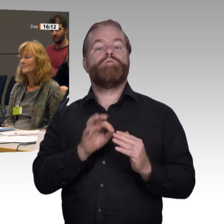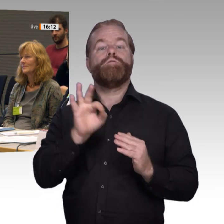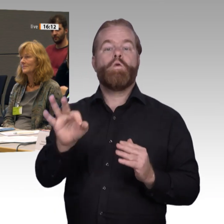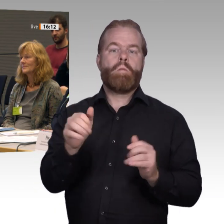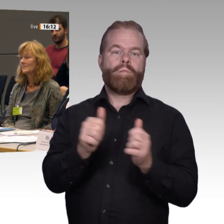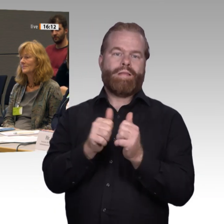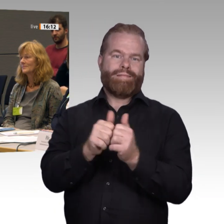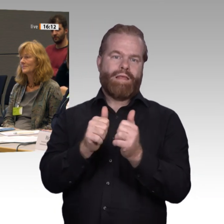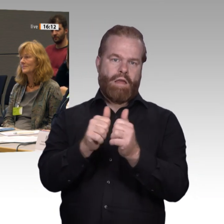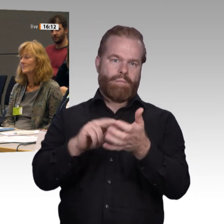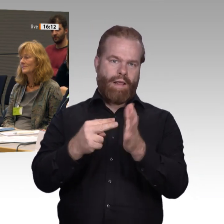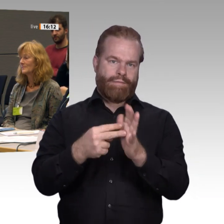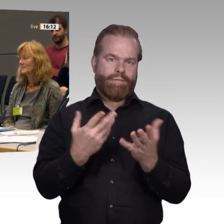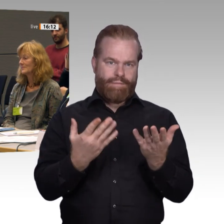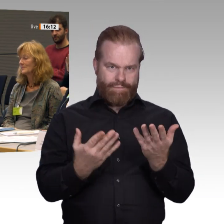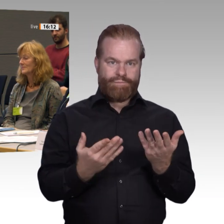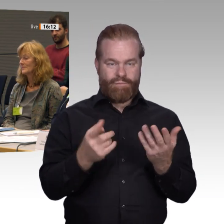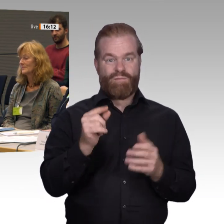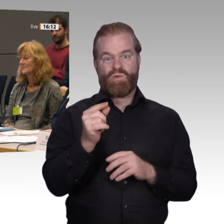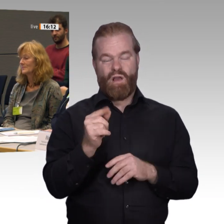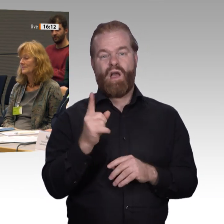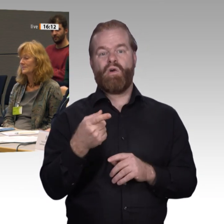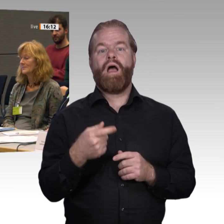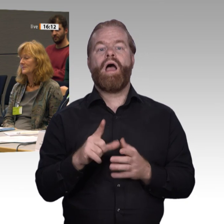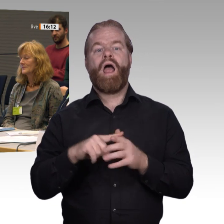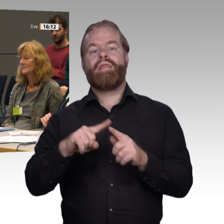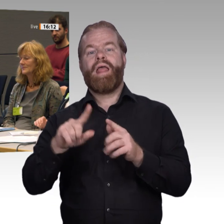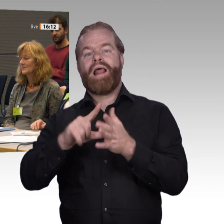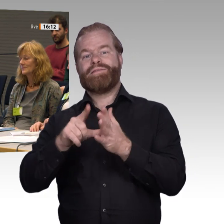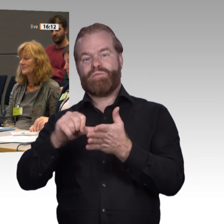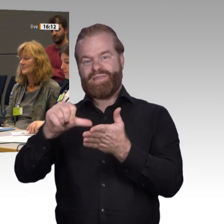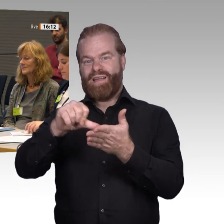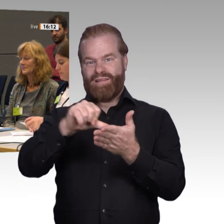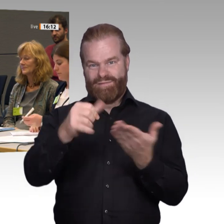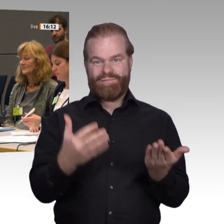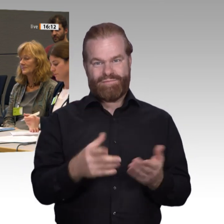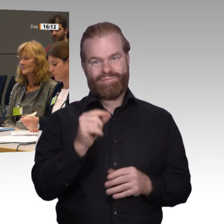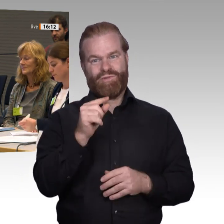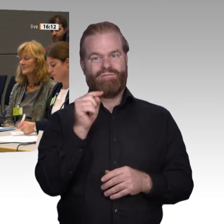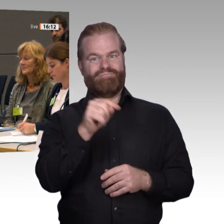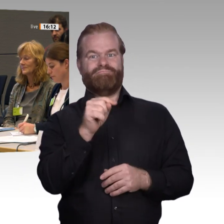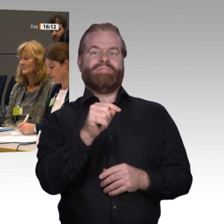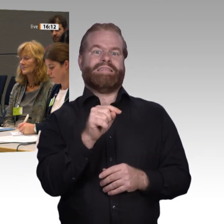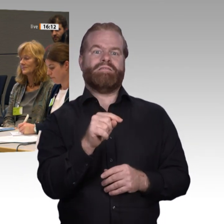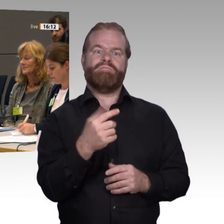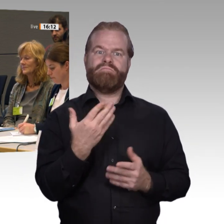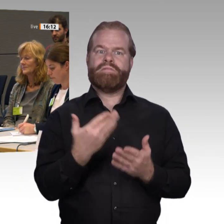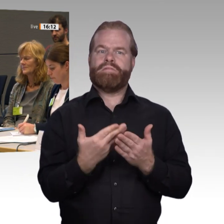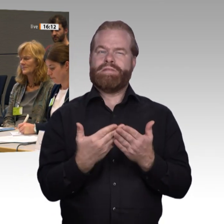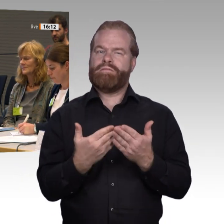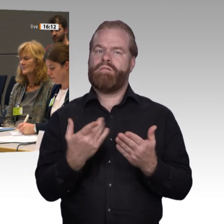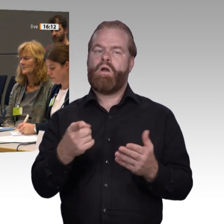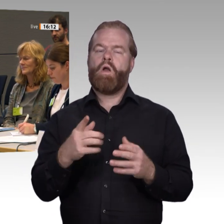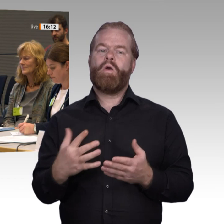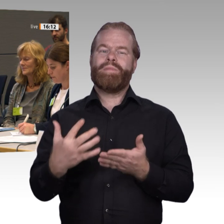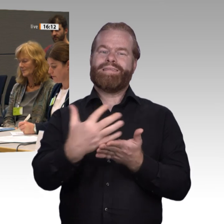die Umsatzsteuerbefreiung, die bisher war, auch hier in besonderen Wohngruppen stattfindet, die auch eine besondere Belastung. Deswegen